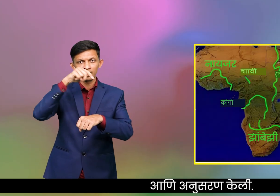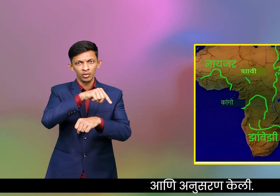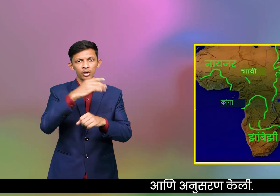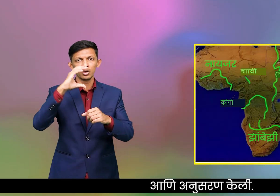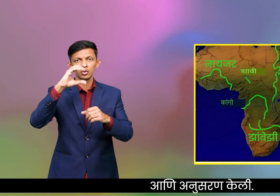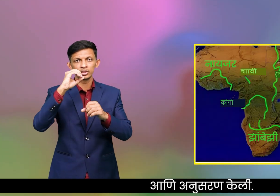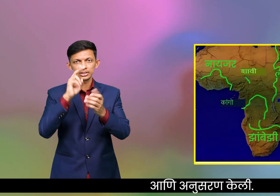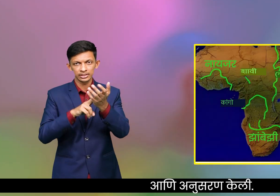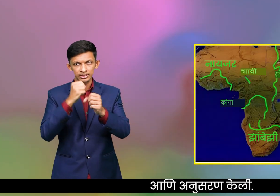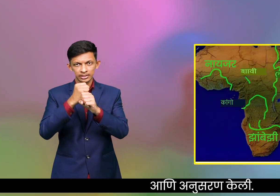केली.